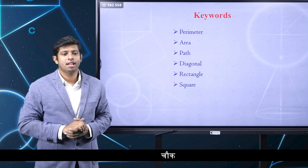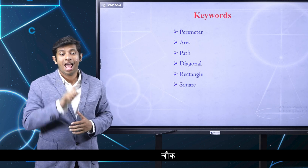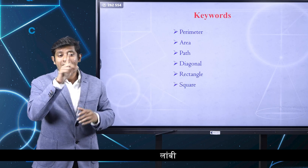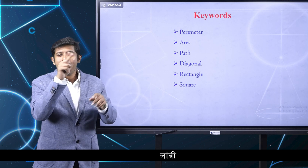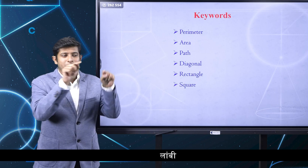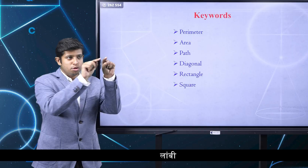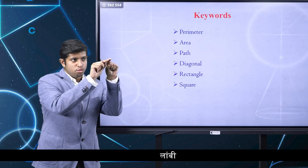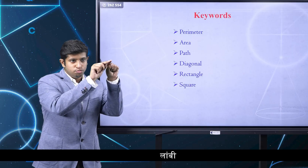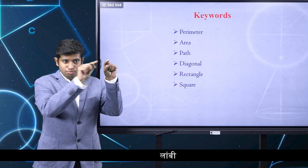लांबी,